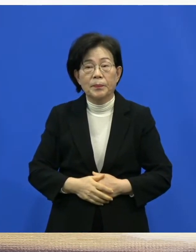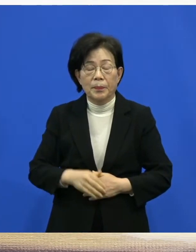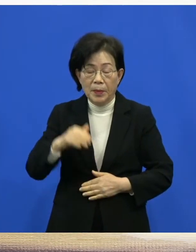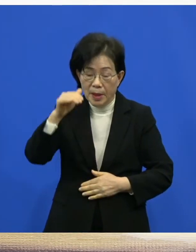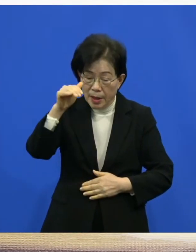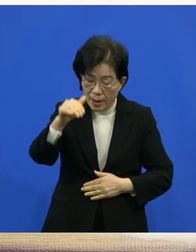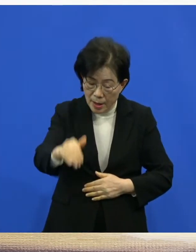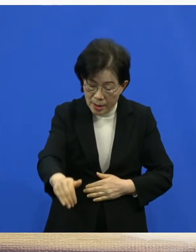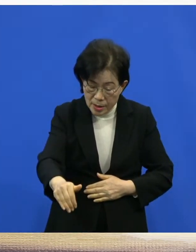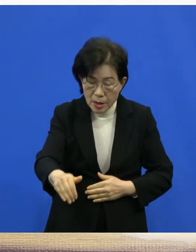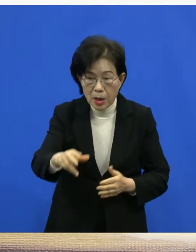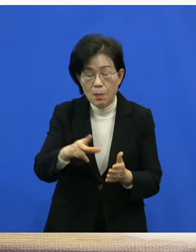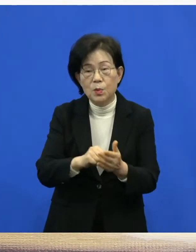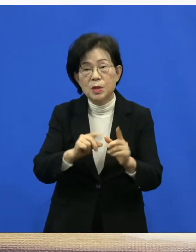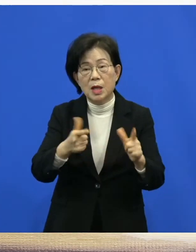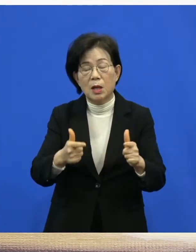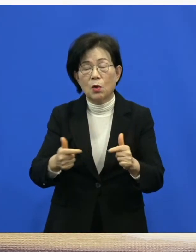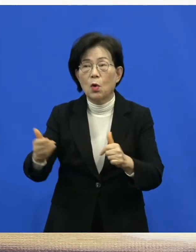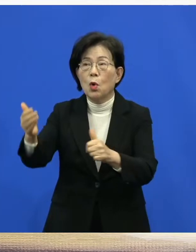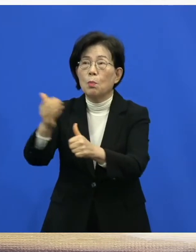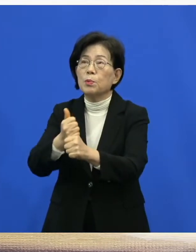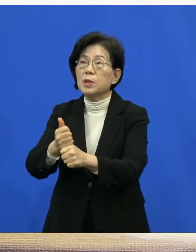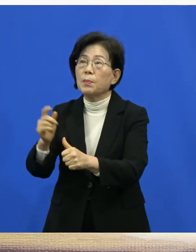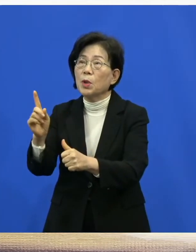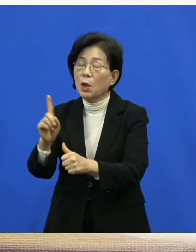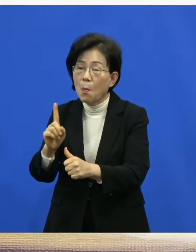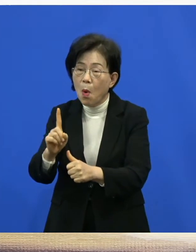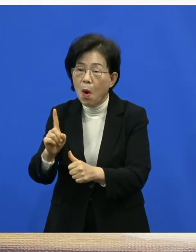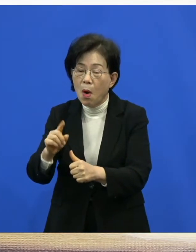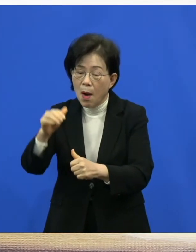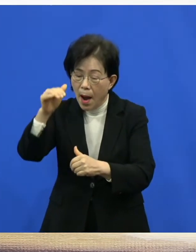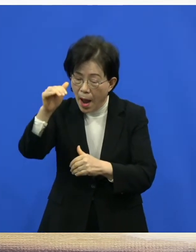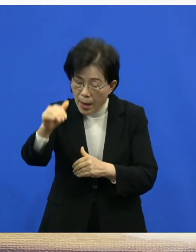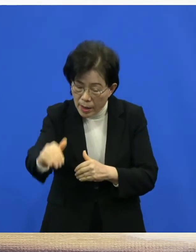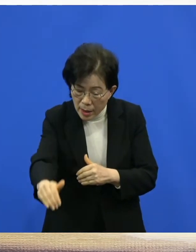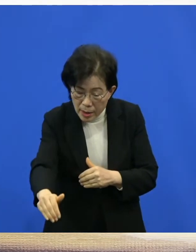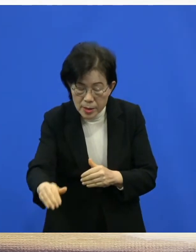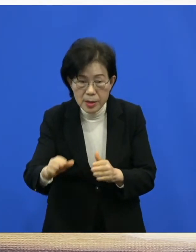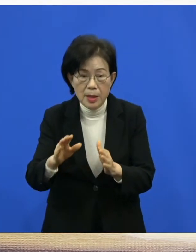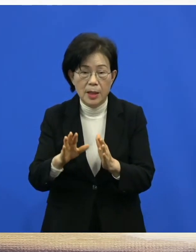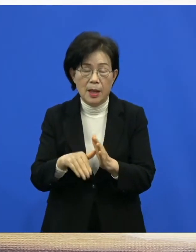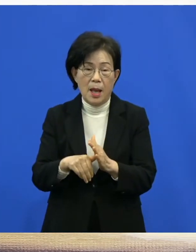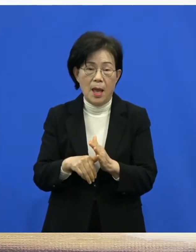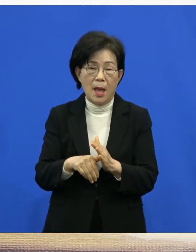떨어지는 게 문제가 아닙니다. 무엇을 붙잡을 것인가에 달려있어. 우리가 아래로 떨어질 때